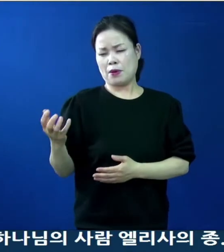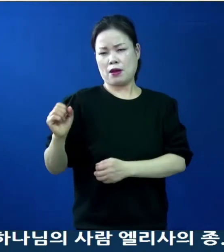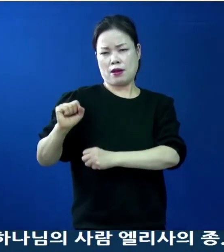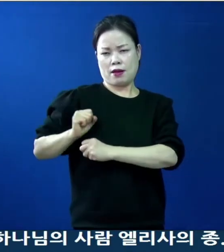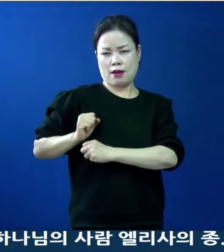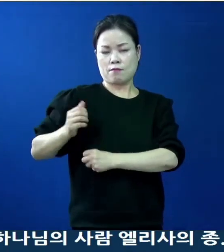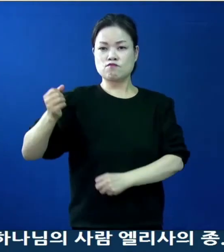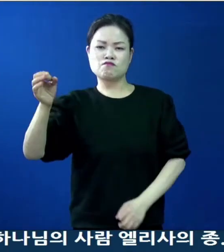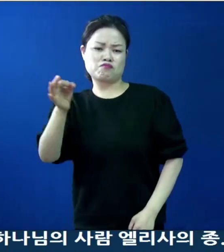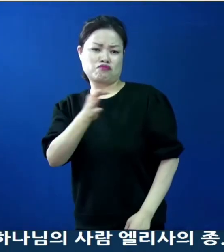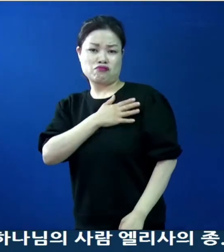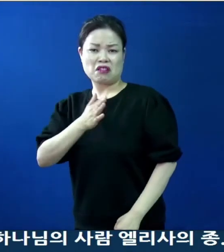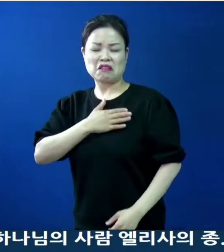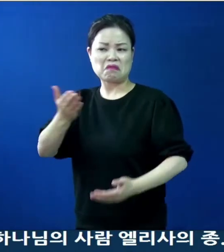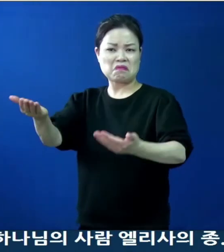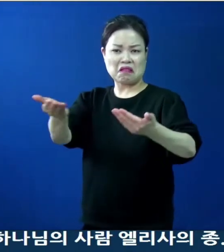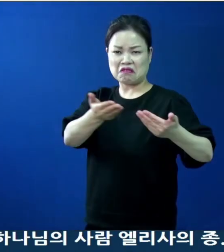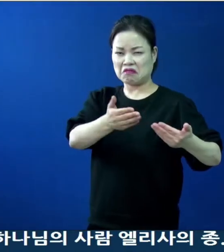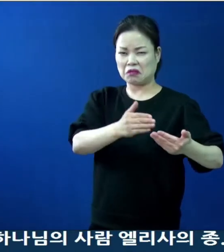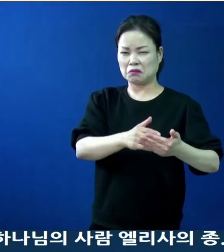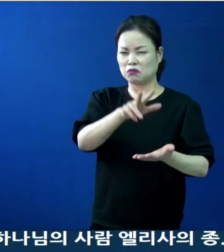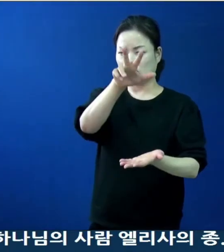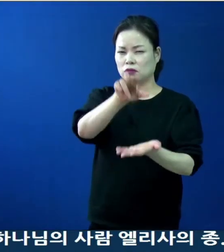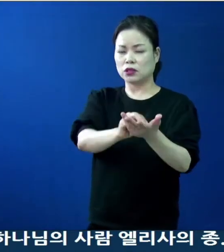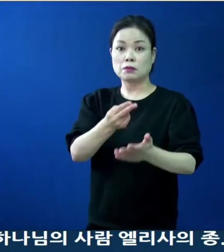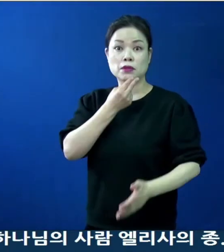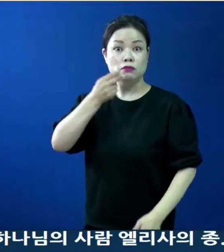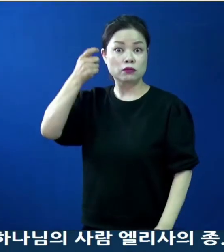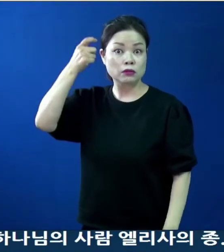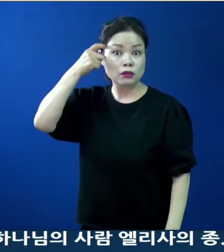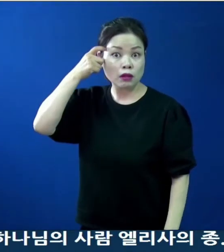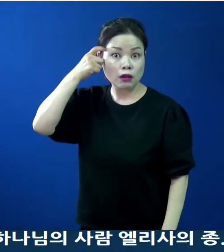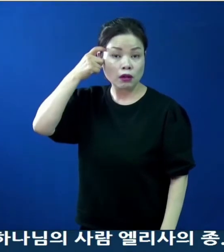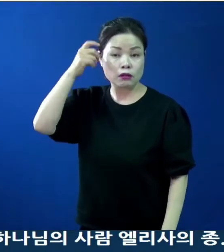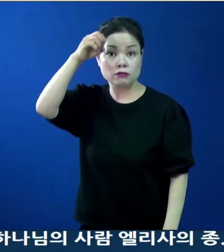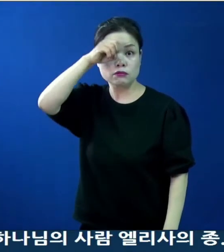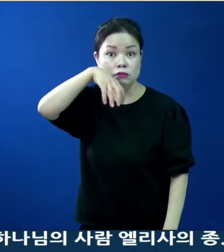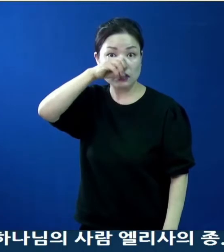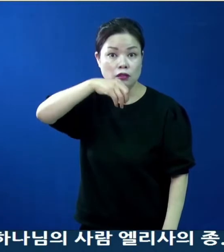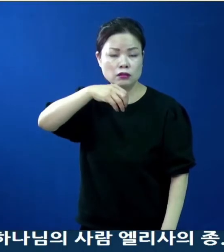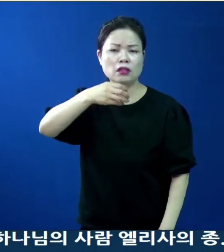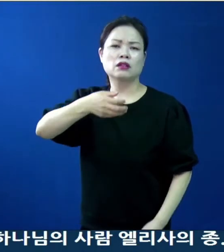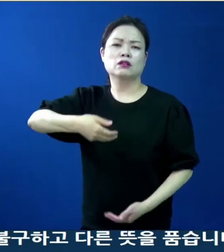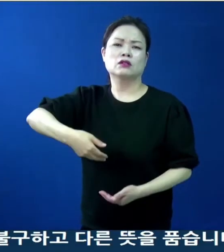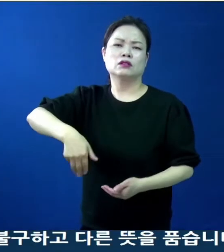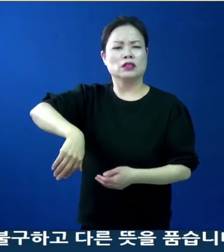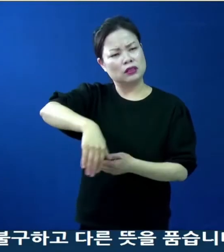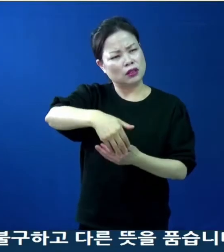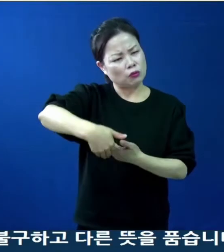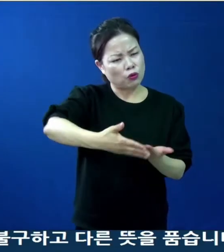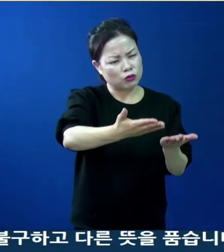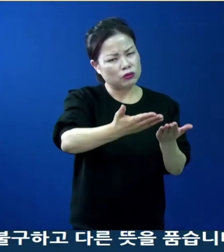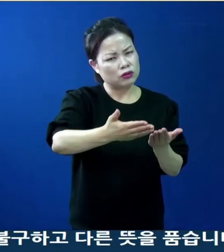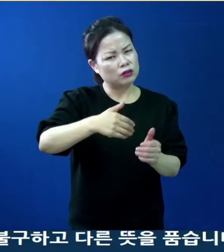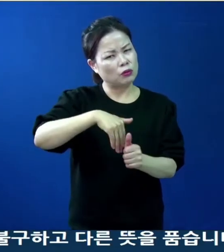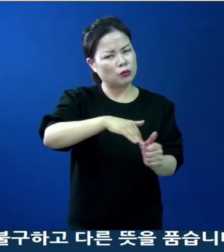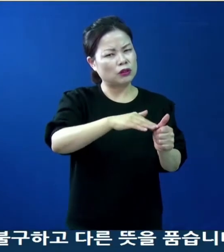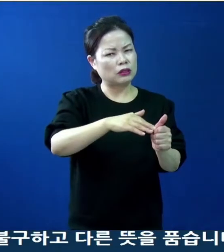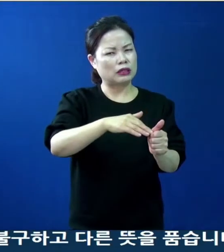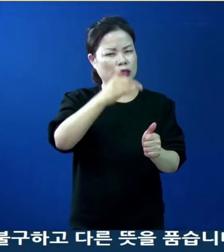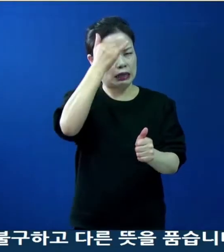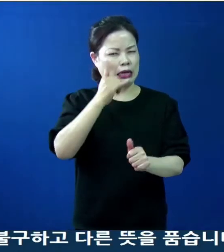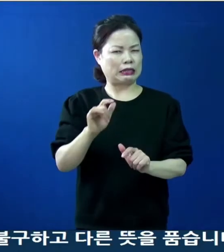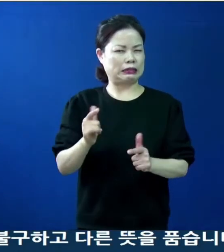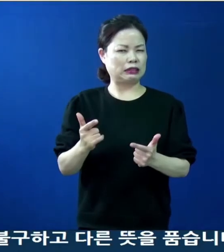부자이니까 내가 조금 받는다고 해서 아무런 문제 없을 것이다, 그리고 그냥 돌려보내는 것은 예의가 아닐 거야,